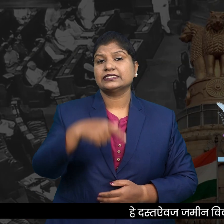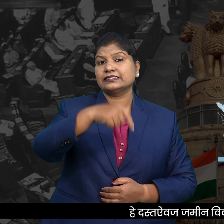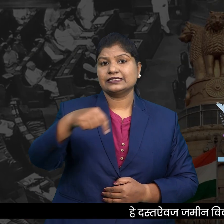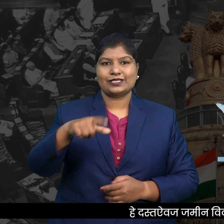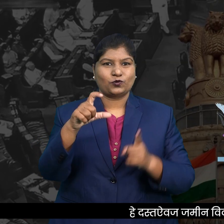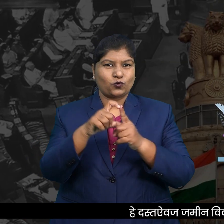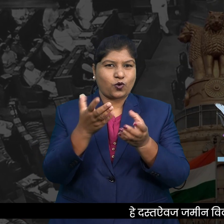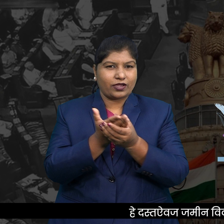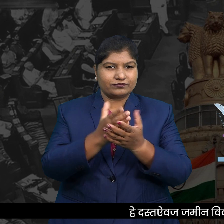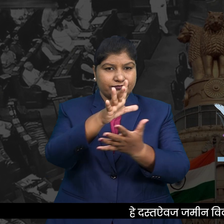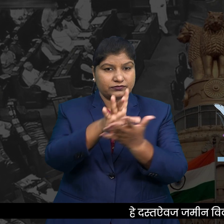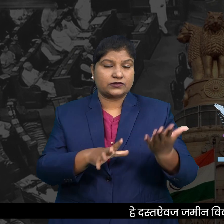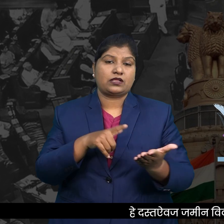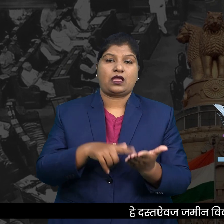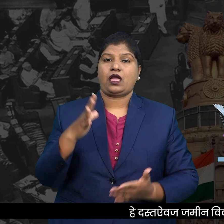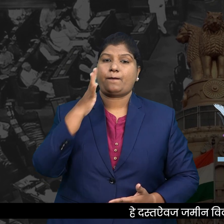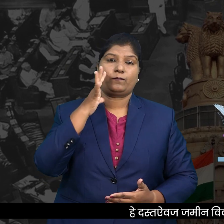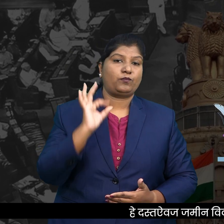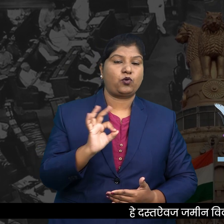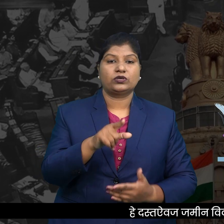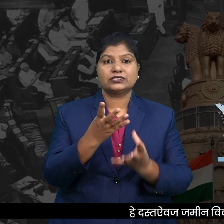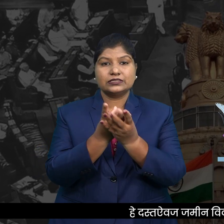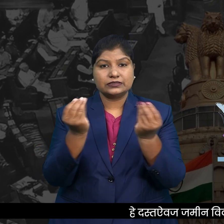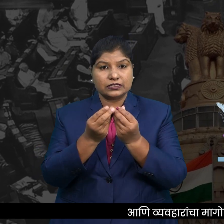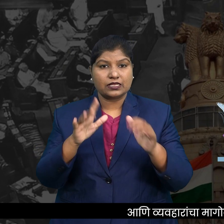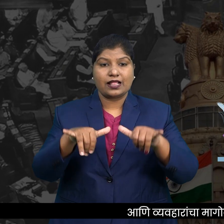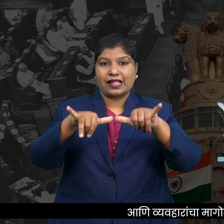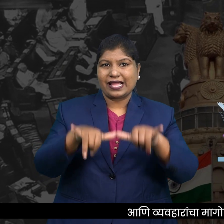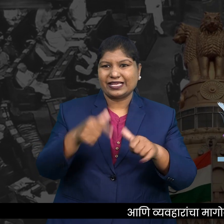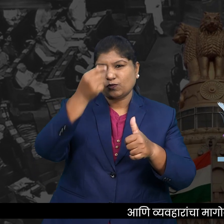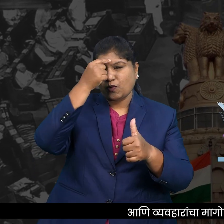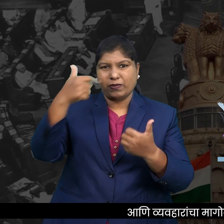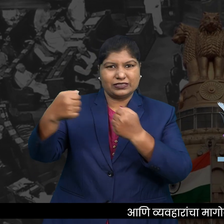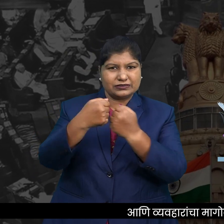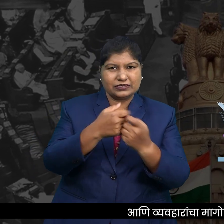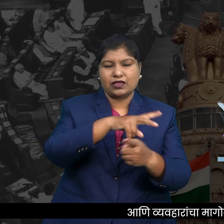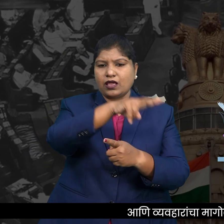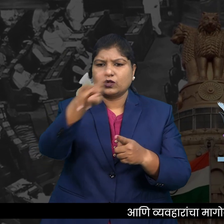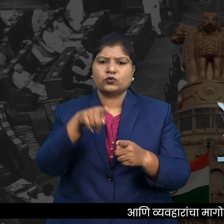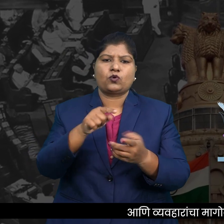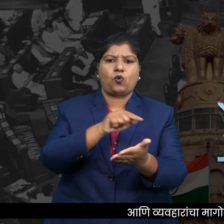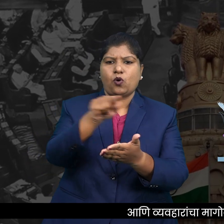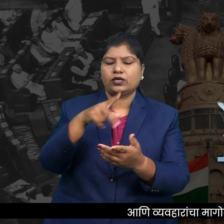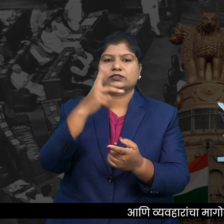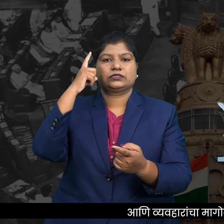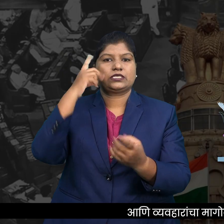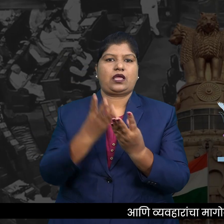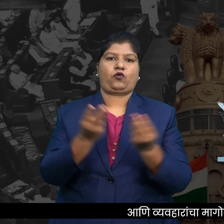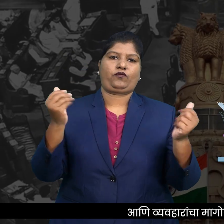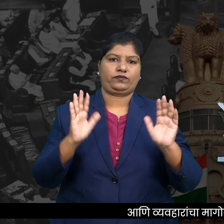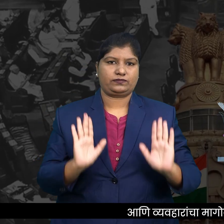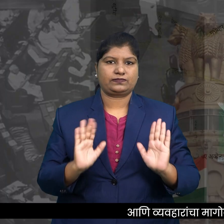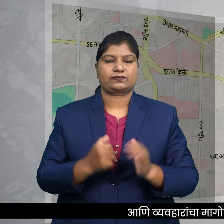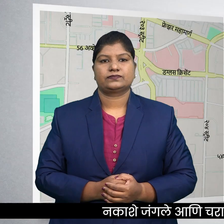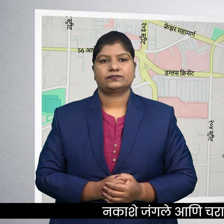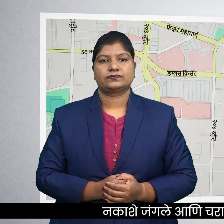हे दस्तऐवज जमीन विवादांचे निराकरण करण्यासाठी आणि व्यवहाराचा मागोवा घेण्यासाठी